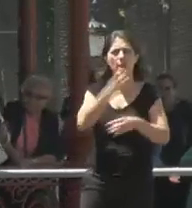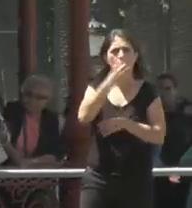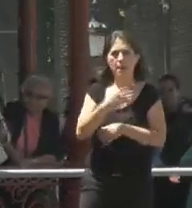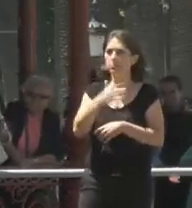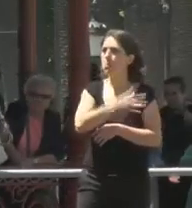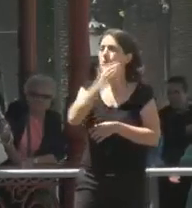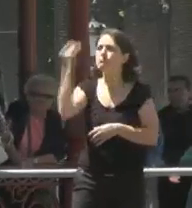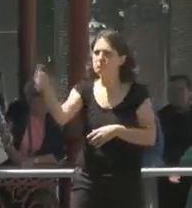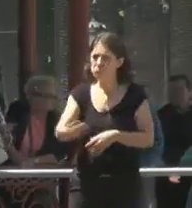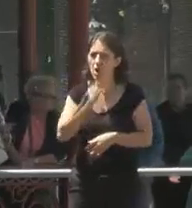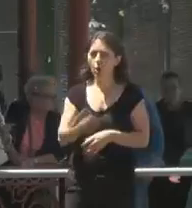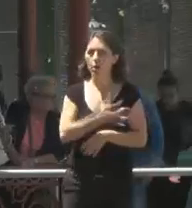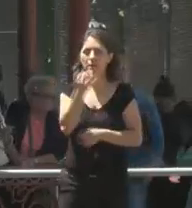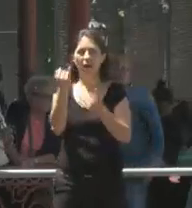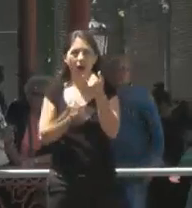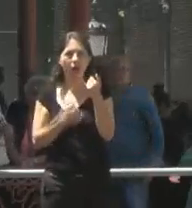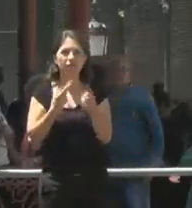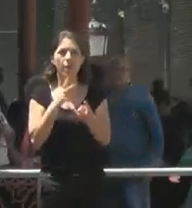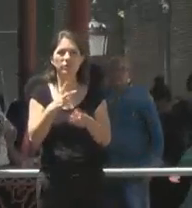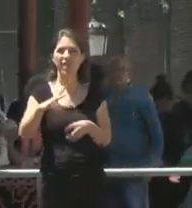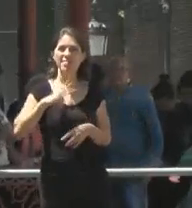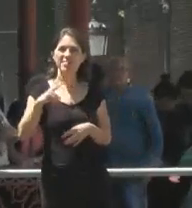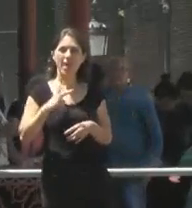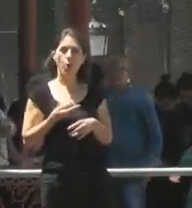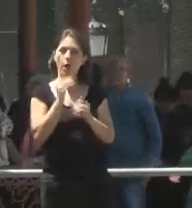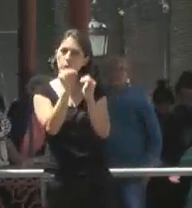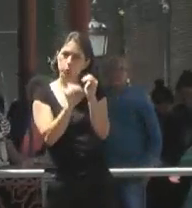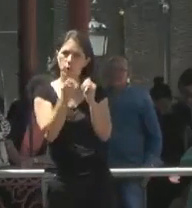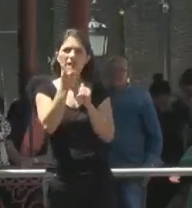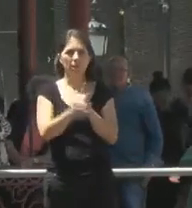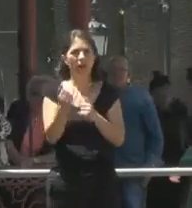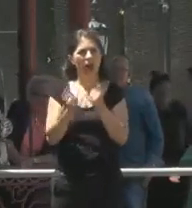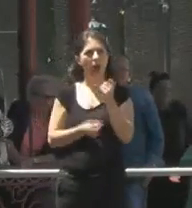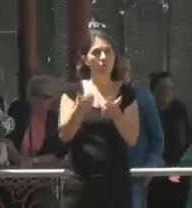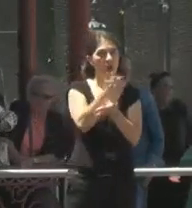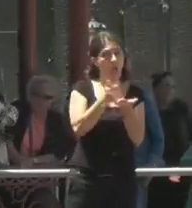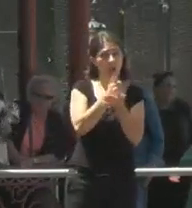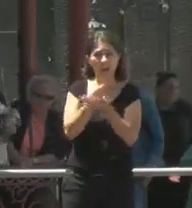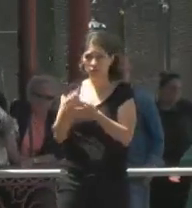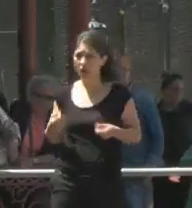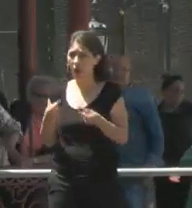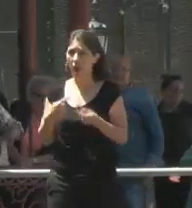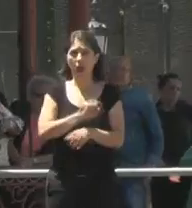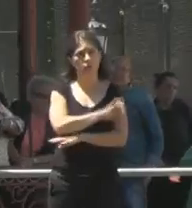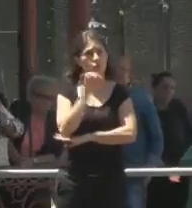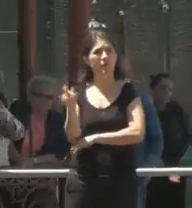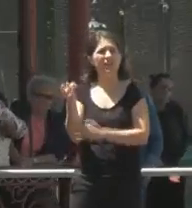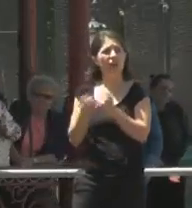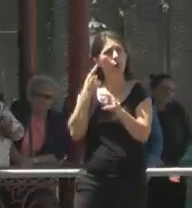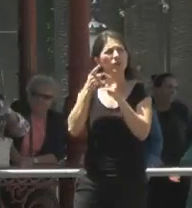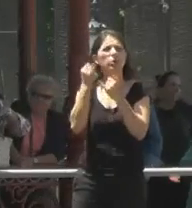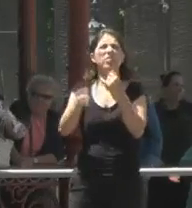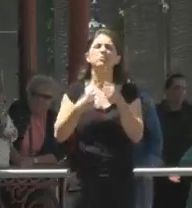e podíamos rebaixar o coste financeiro da débeda, e podíamos ter superávit no orzamento municipal, e podíamos dedicar ese diñeiro